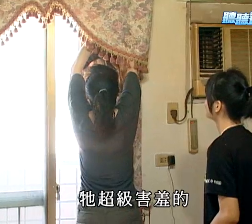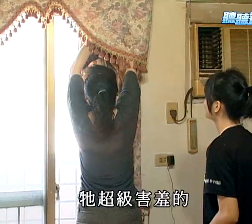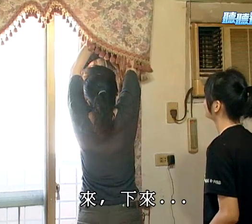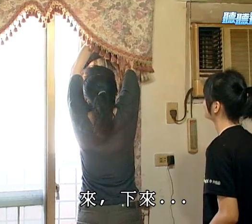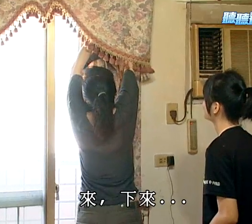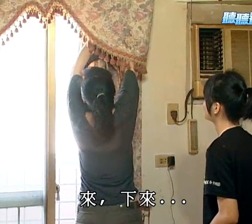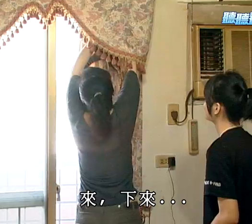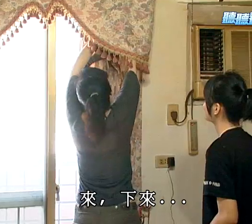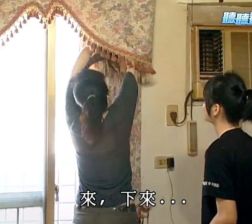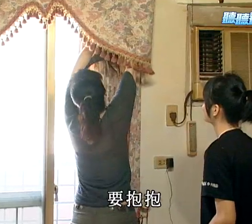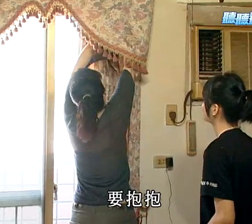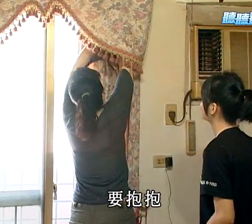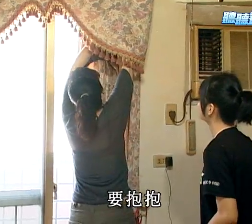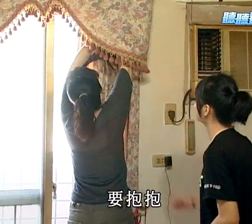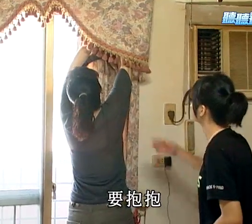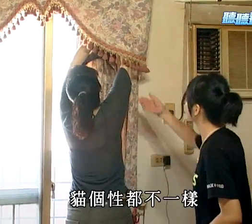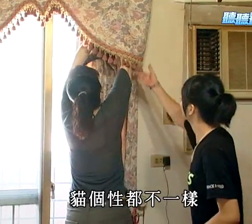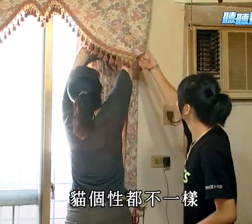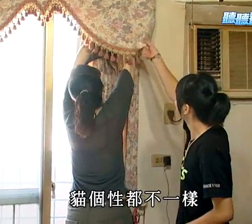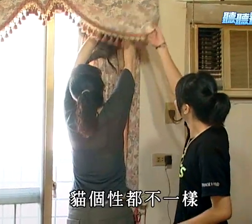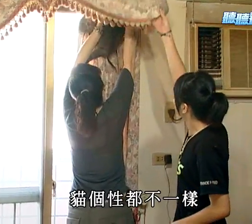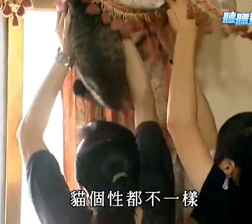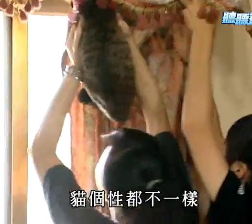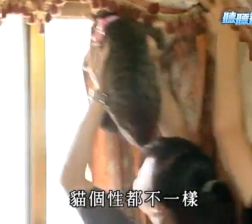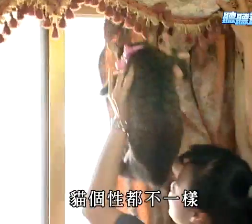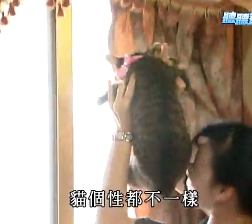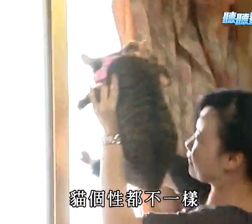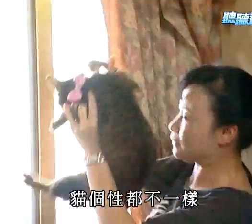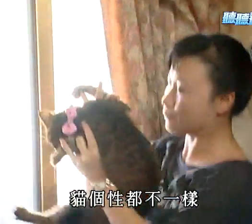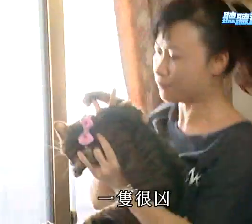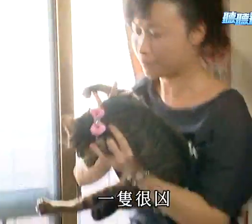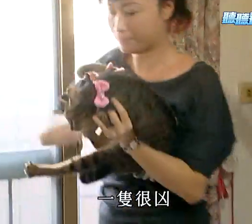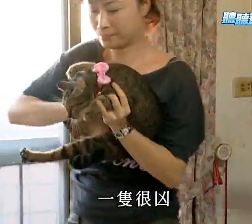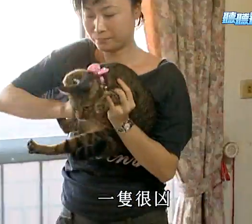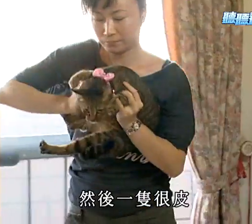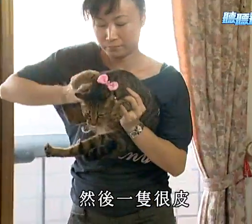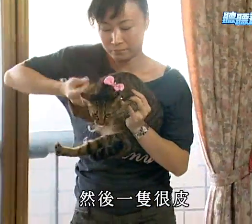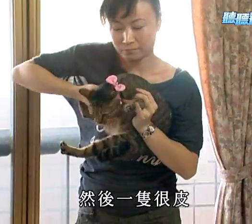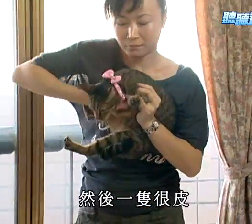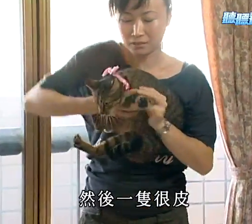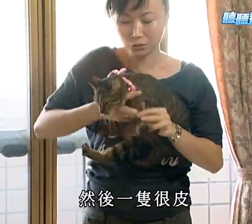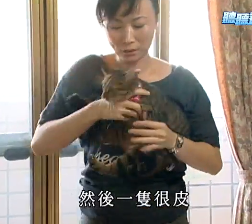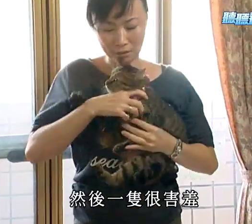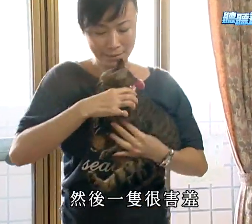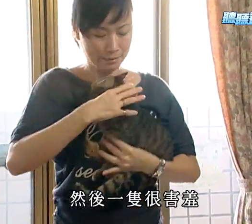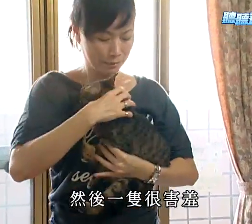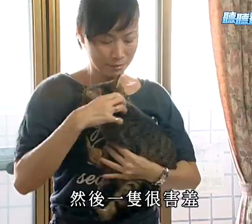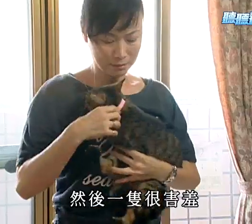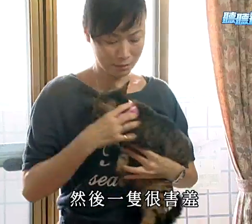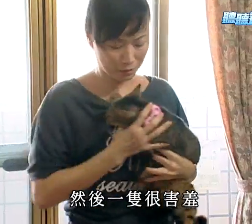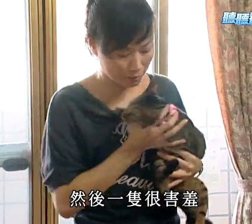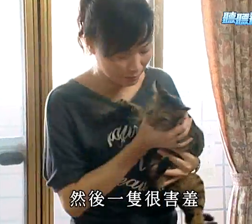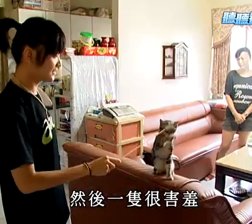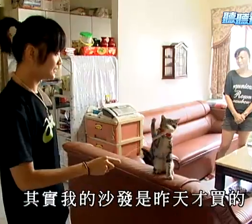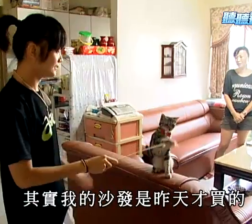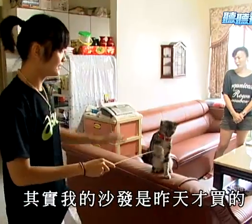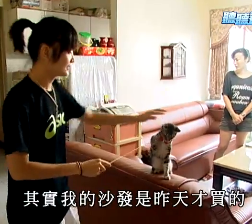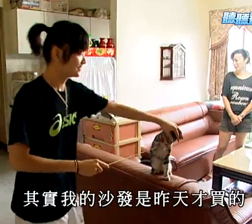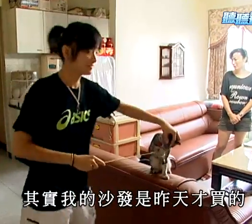下来，抱抱。 猫个性都不一样，一只很凶，然后一只很皮，然后一只很害羞。其实我的沙发是昨